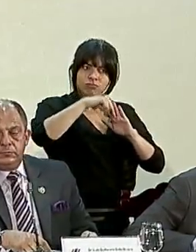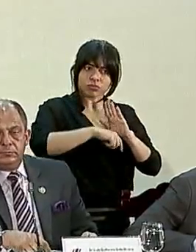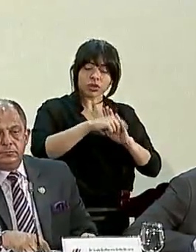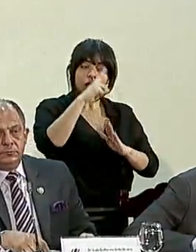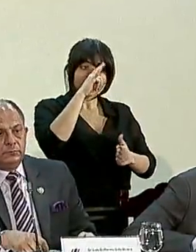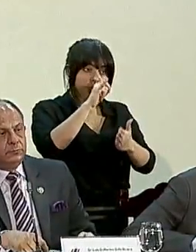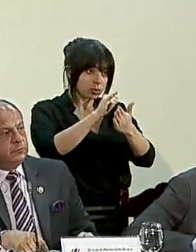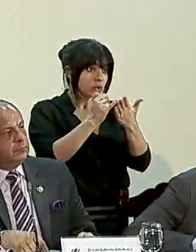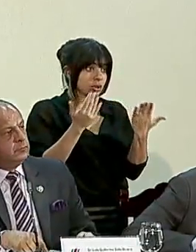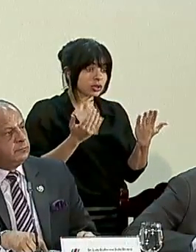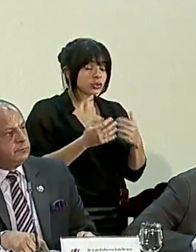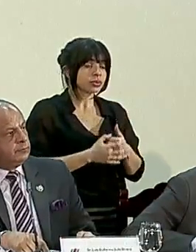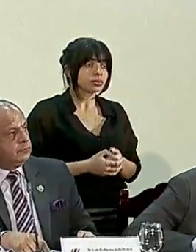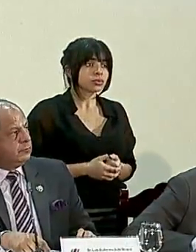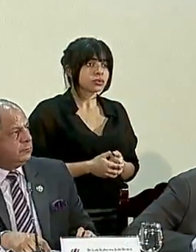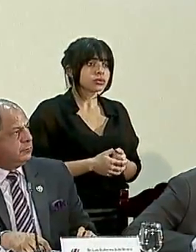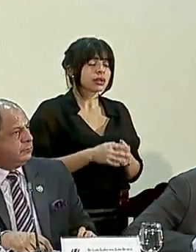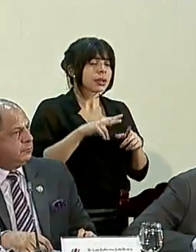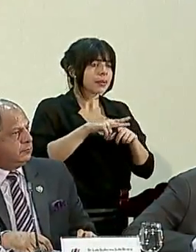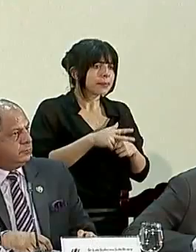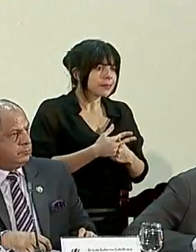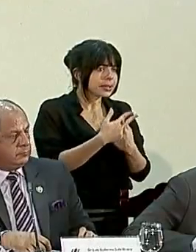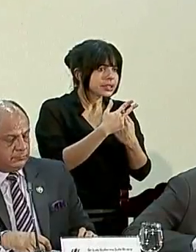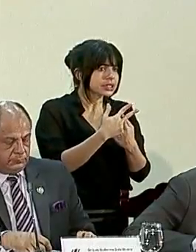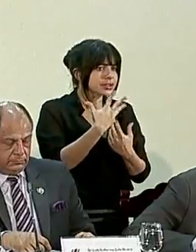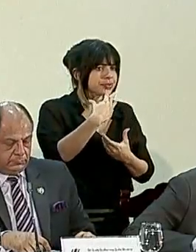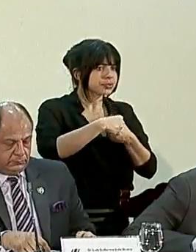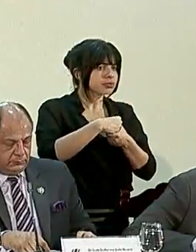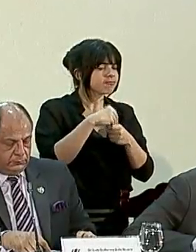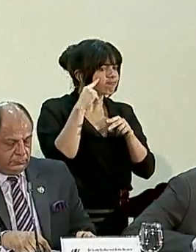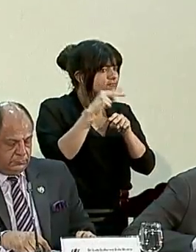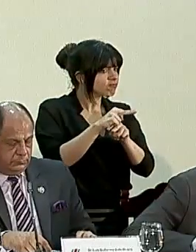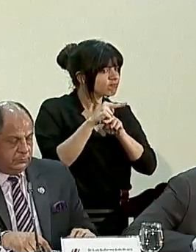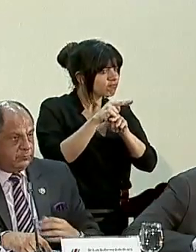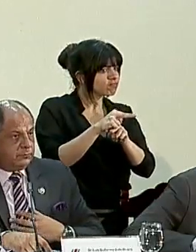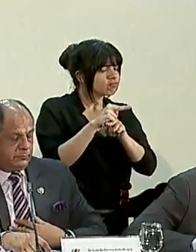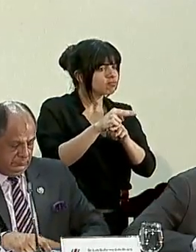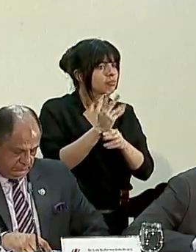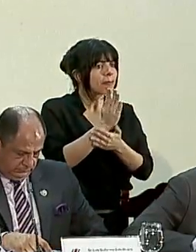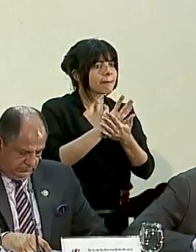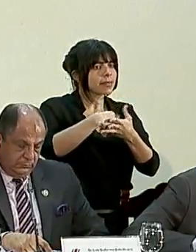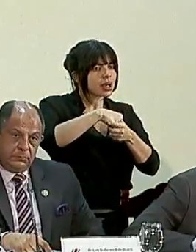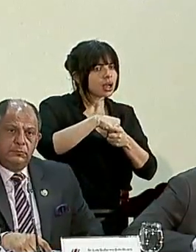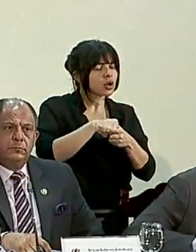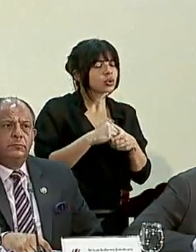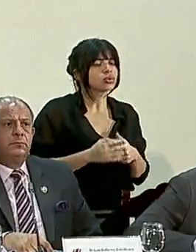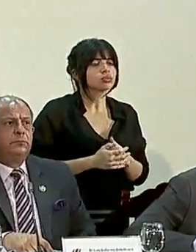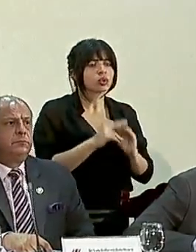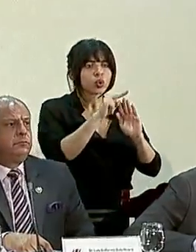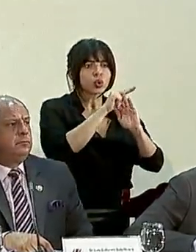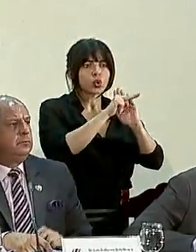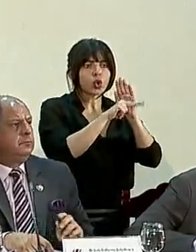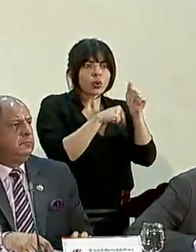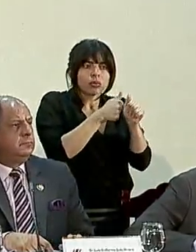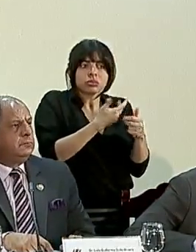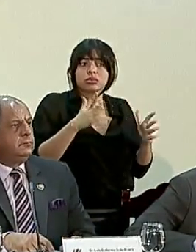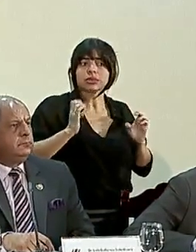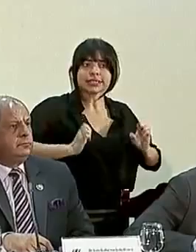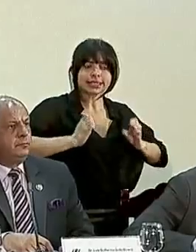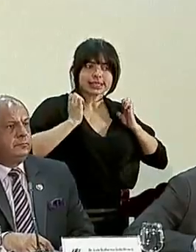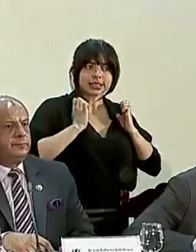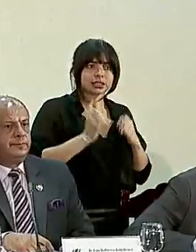lo tanto entrarán a ser regulados bajo las normativas